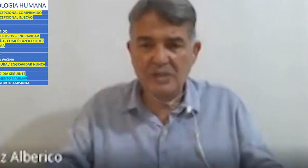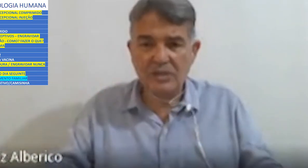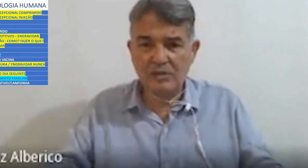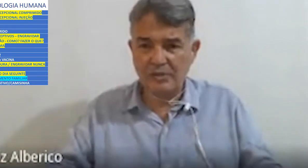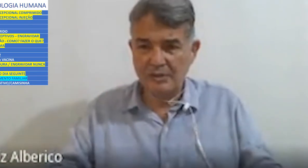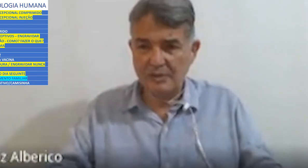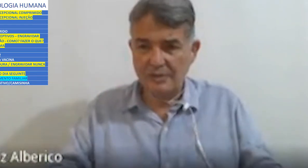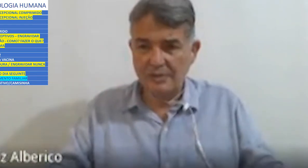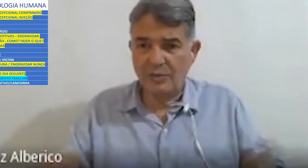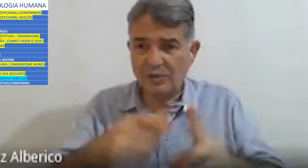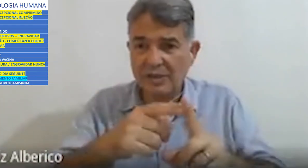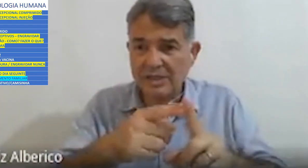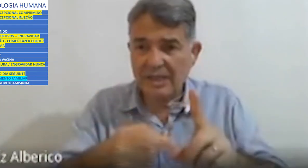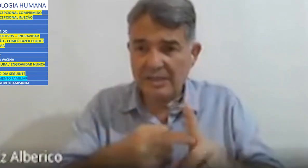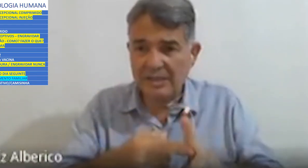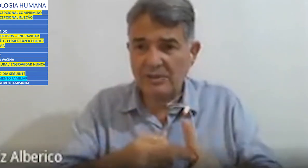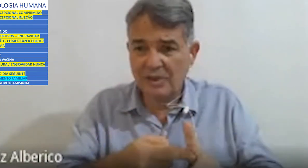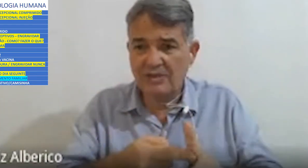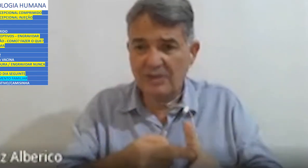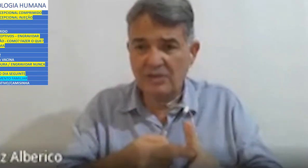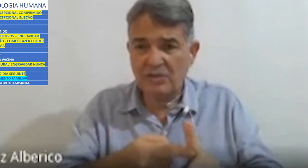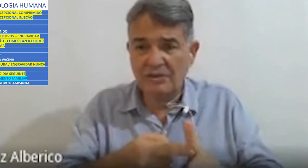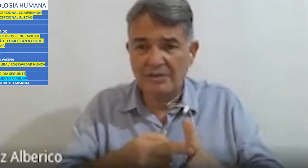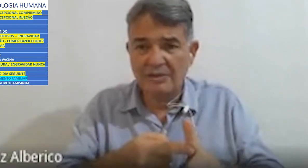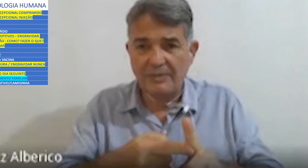sentido. Porque eu já disse que era sinal de gravidez.